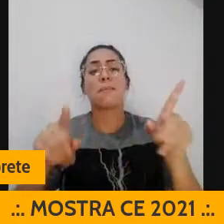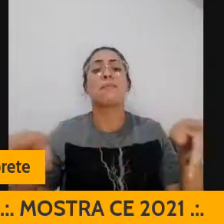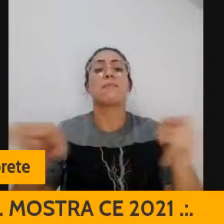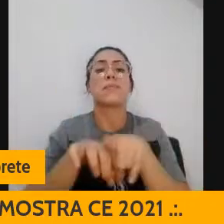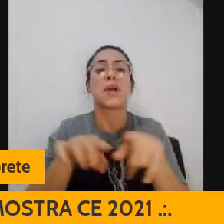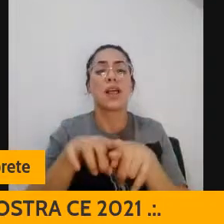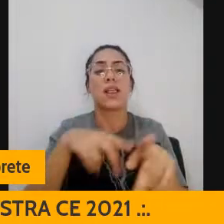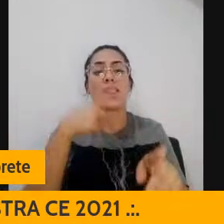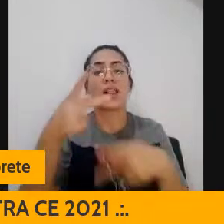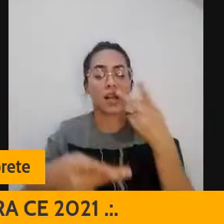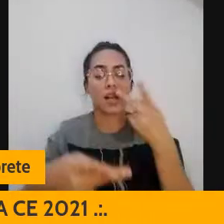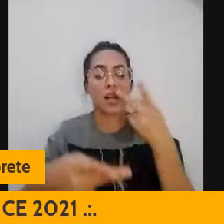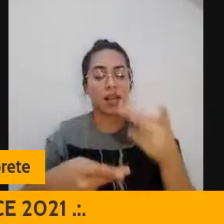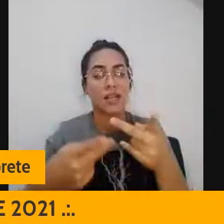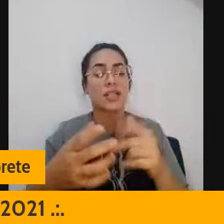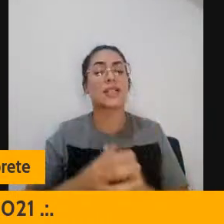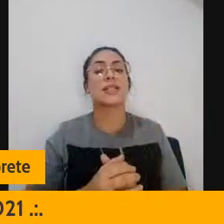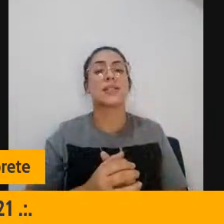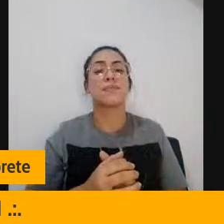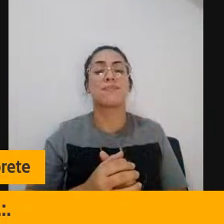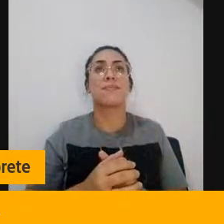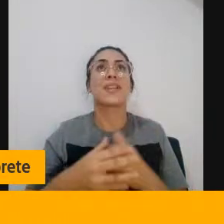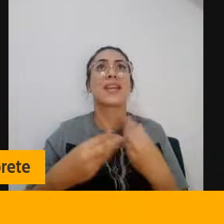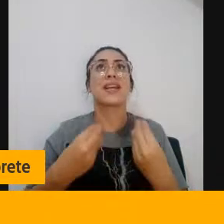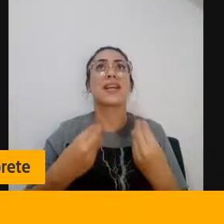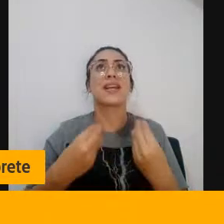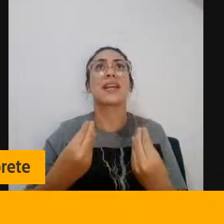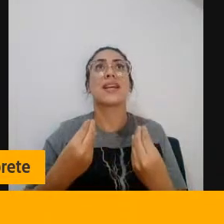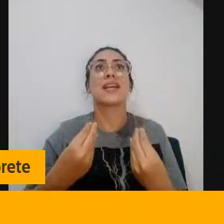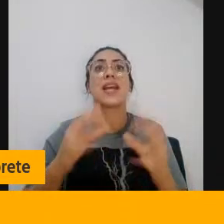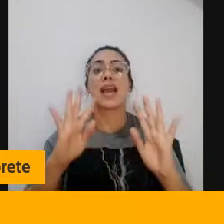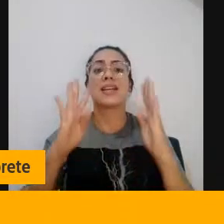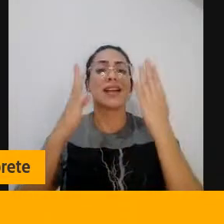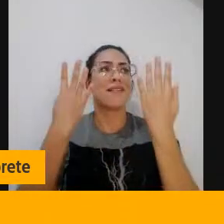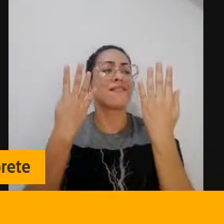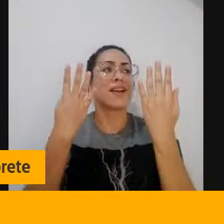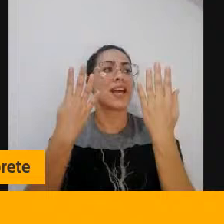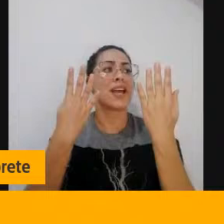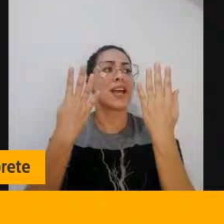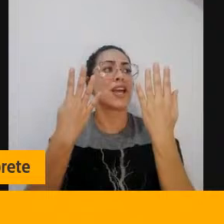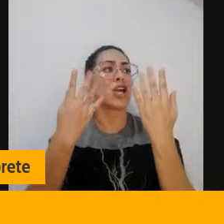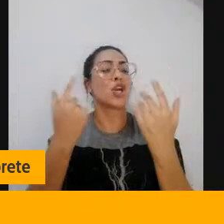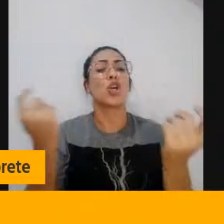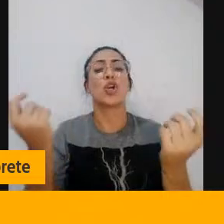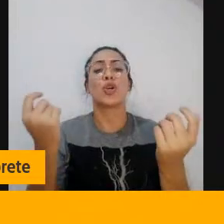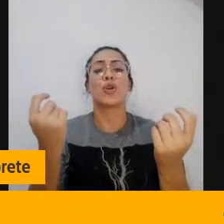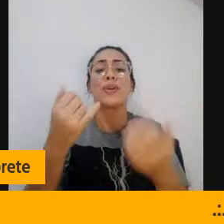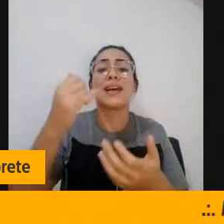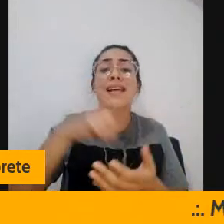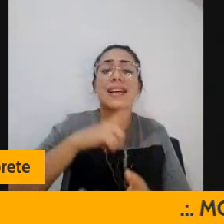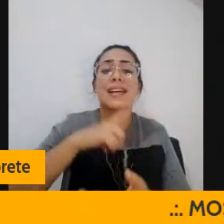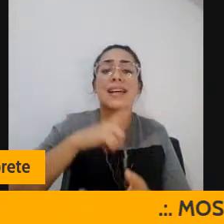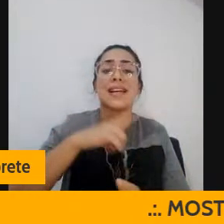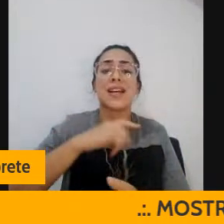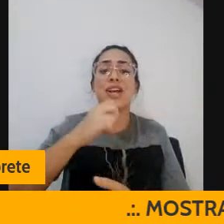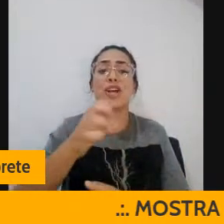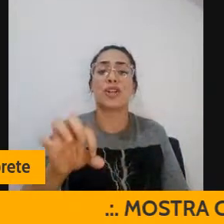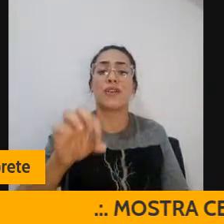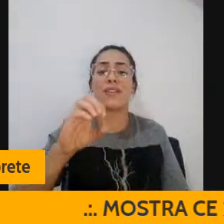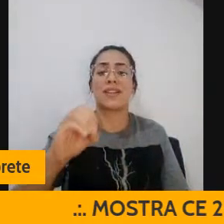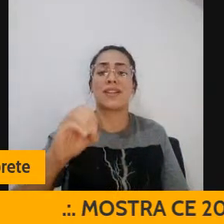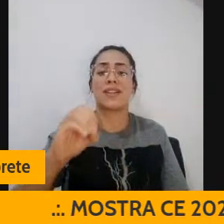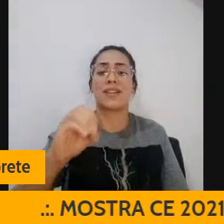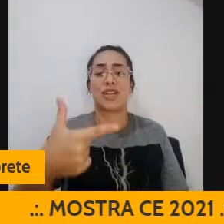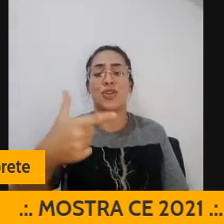que a grandeza dela é porque ela trouxe 902 inscritos, mais de 150